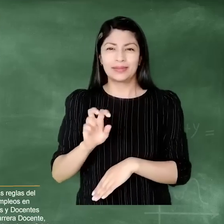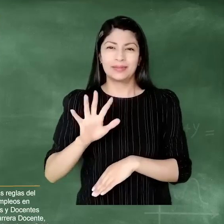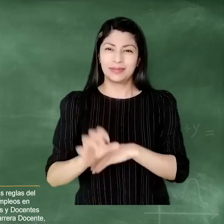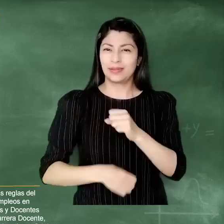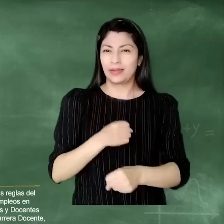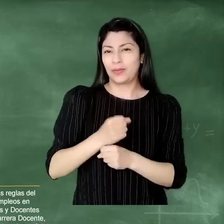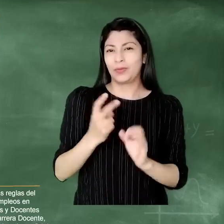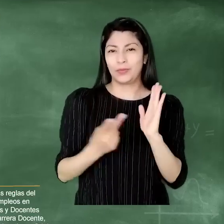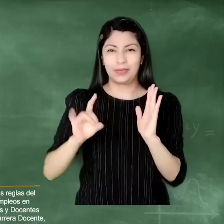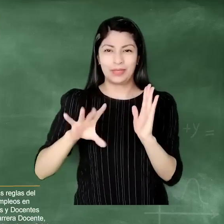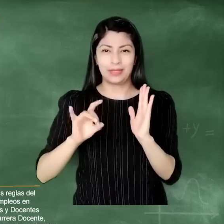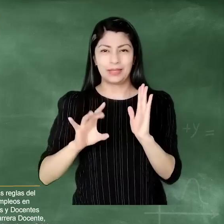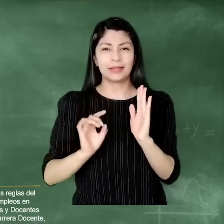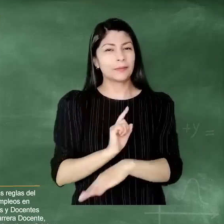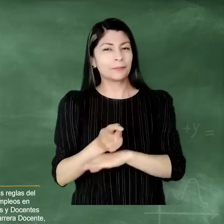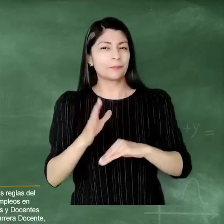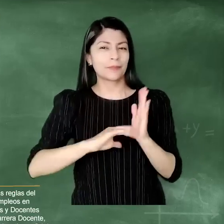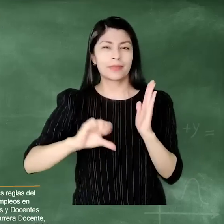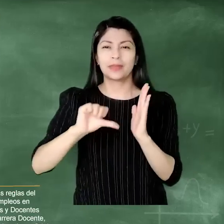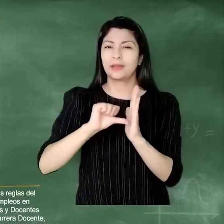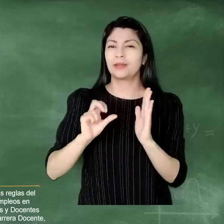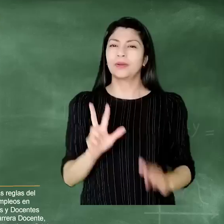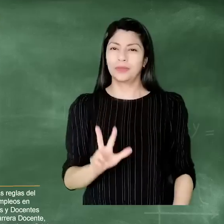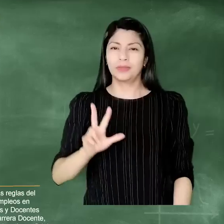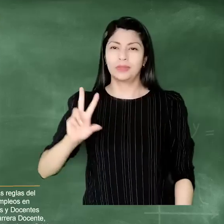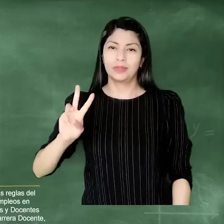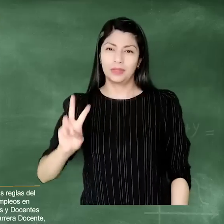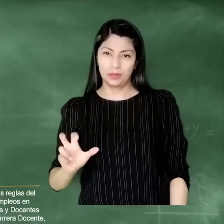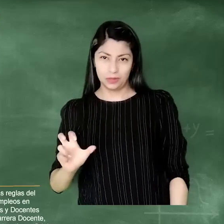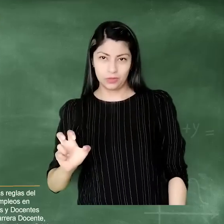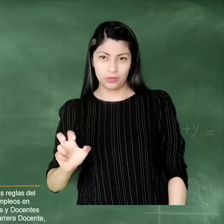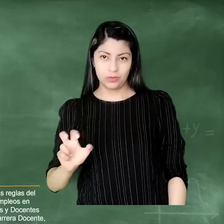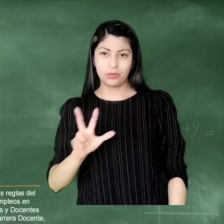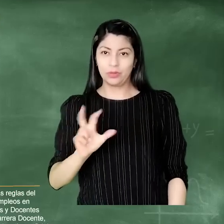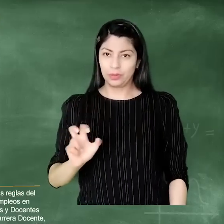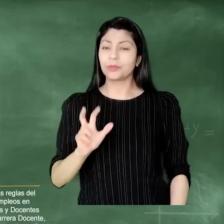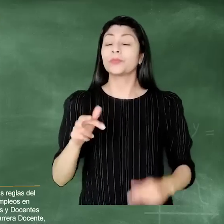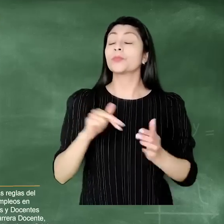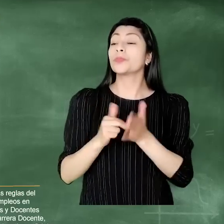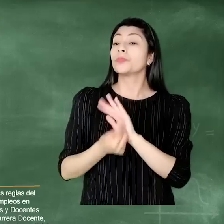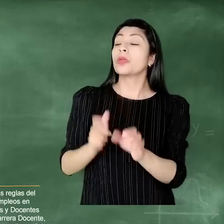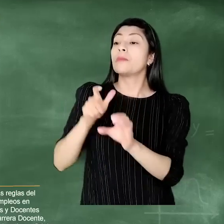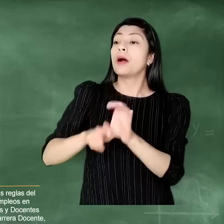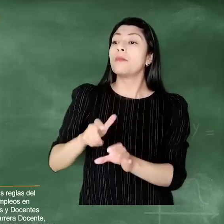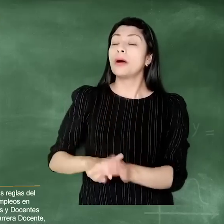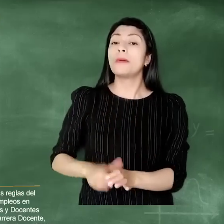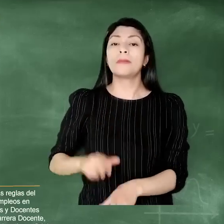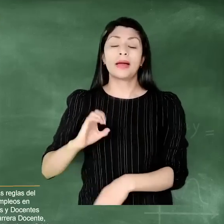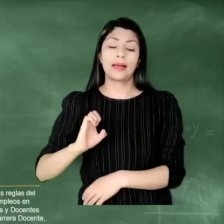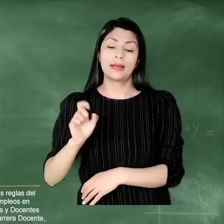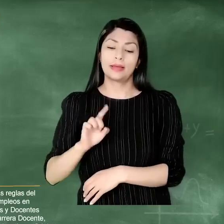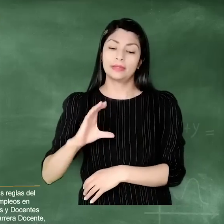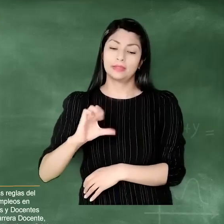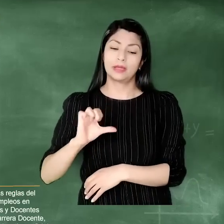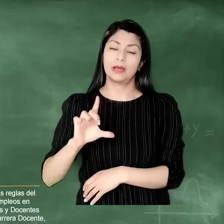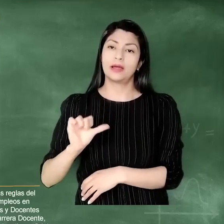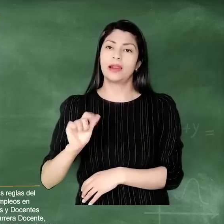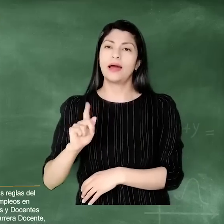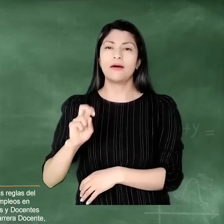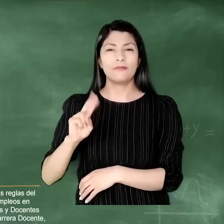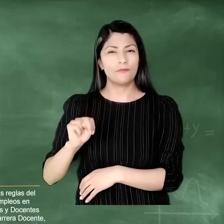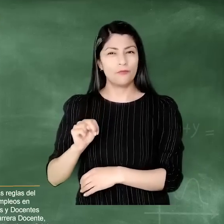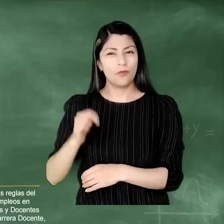Reglamentario 1075 de 2015. Artículo 38. Inscripción o actualización en